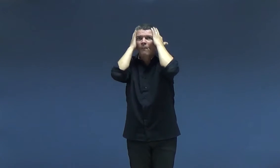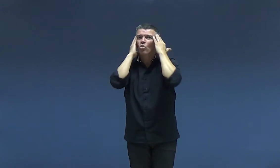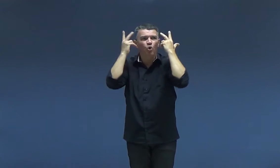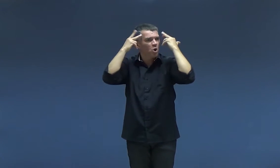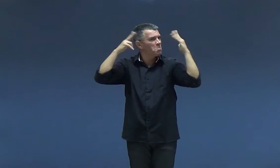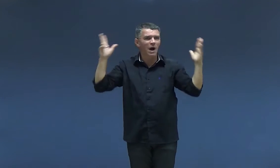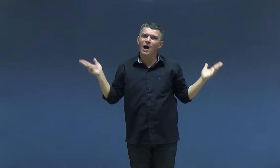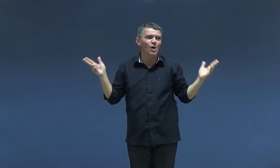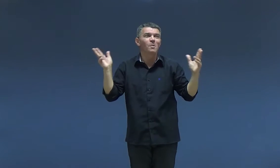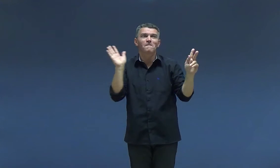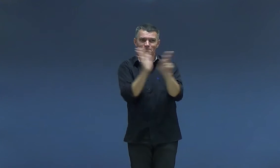É normal.